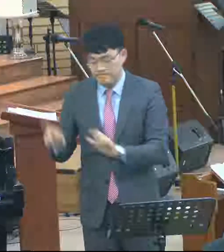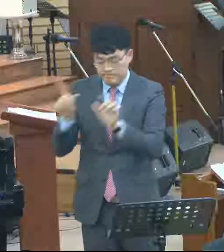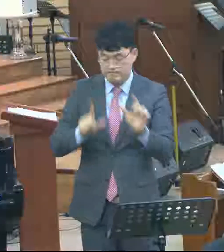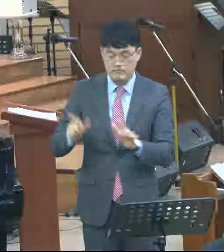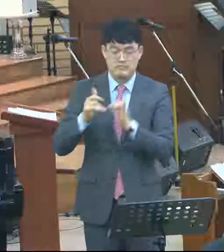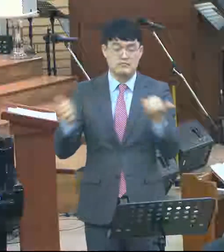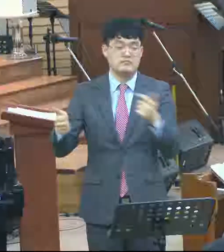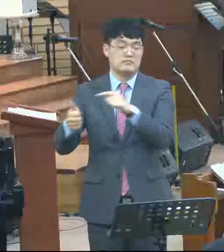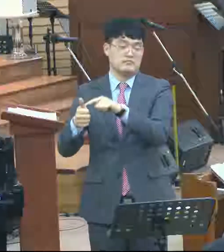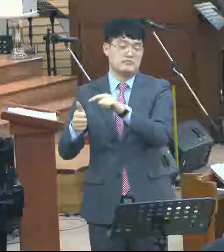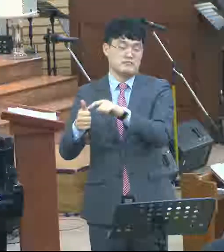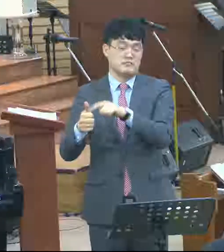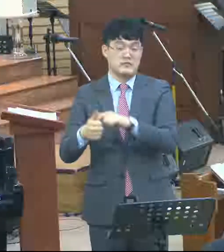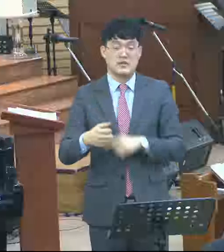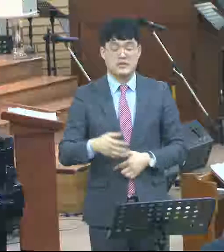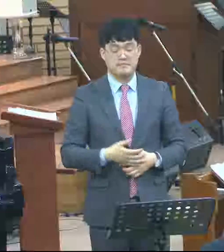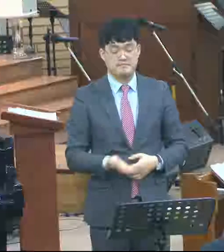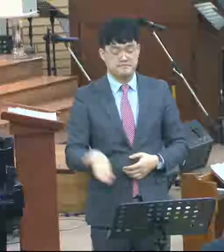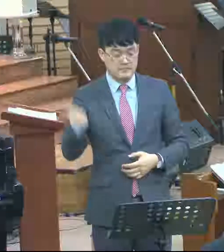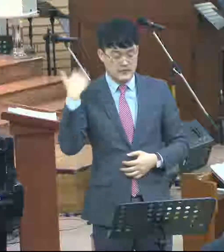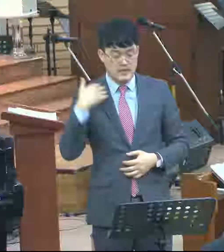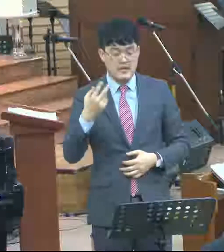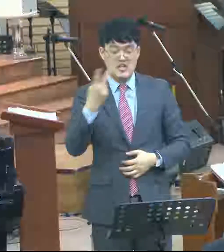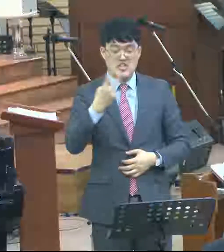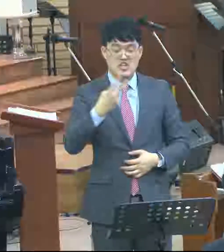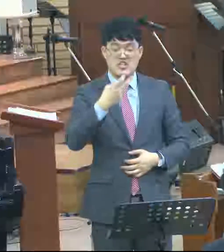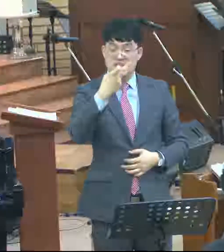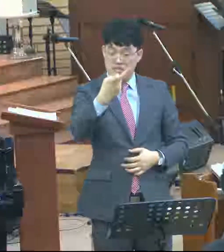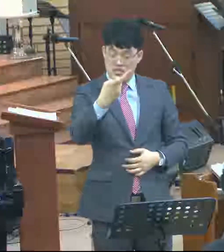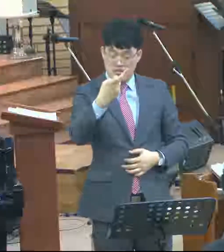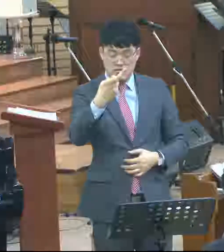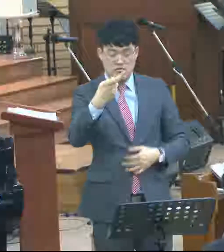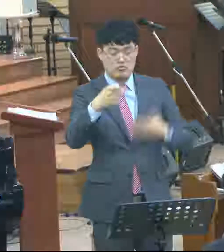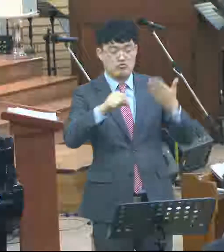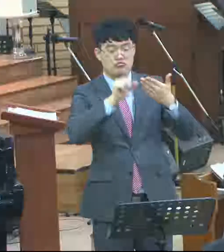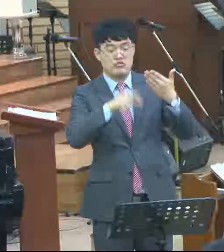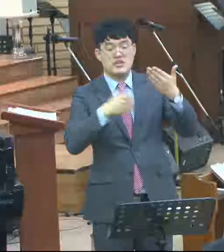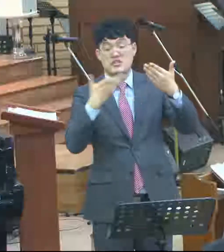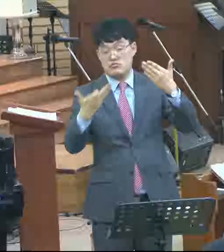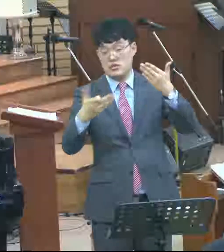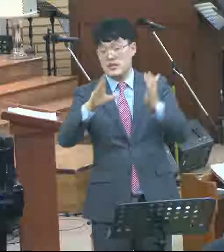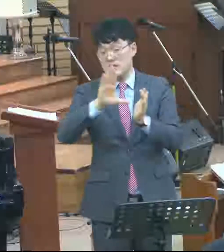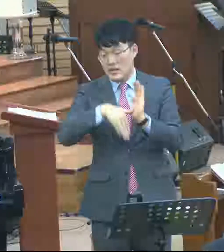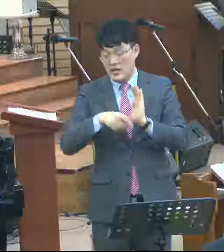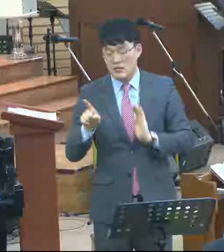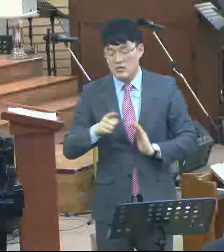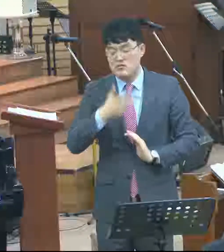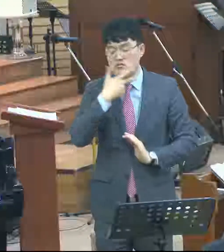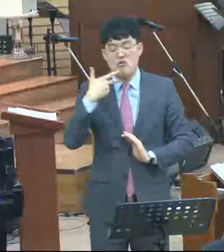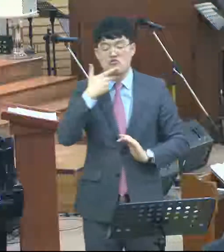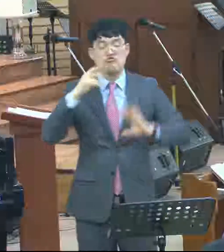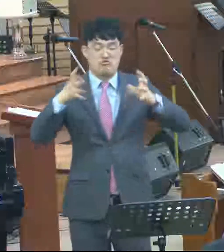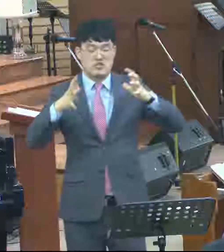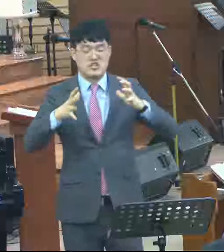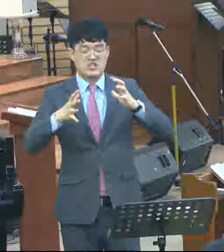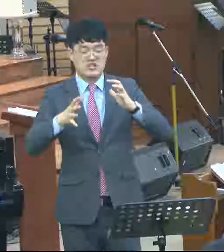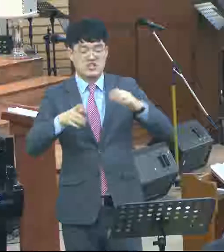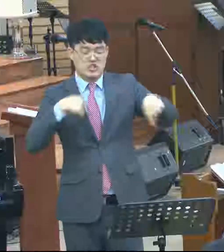2012년 9월 19일 영국 정치 1번가 다우닝 스트리트 입구에서 집권 보수당 원내대표 앤드루